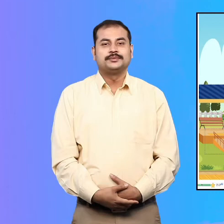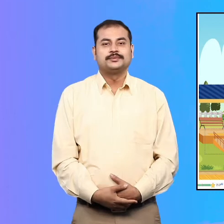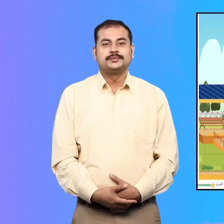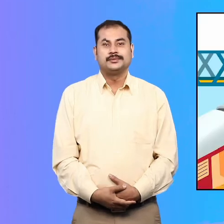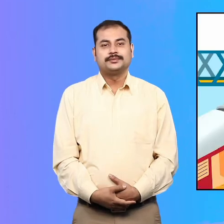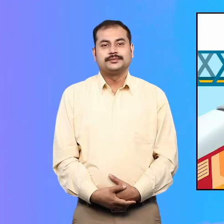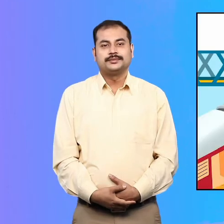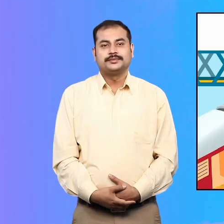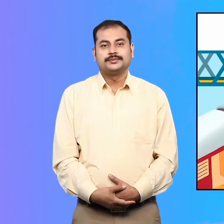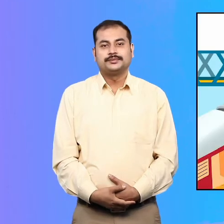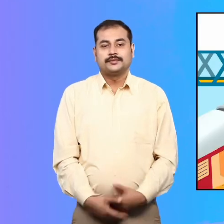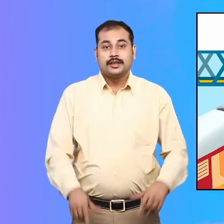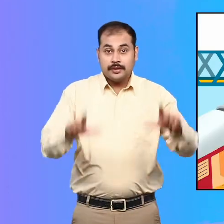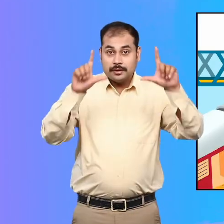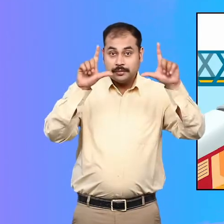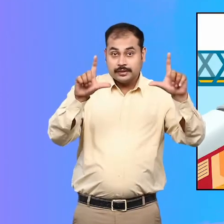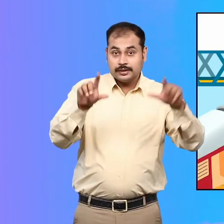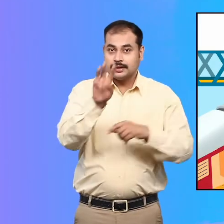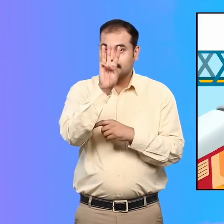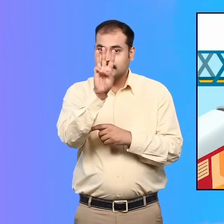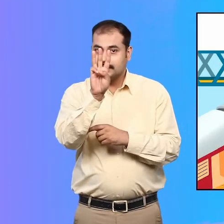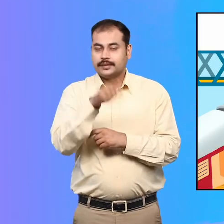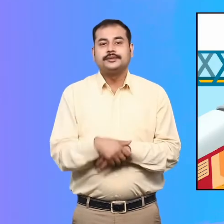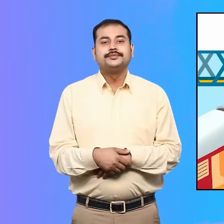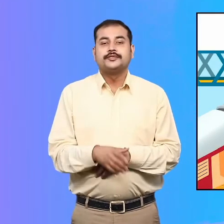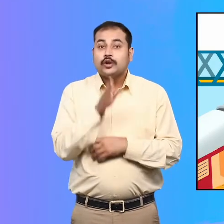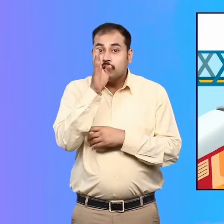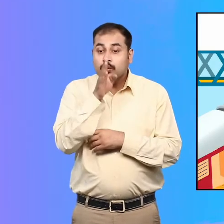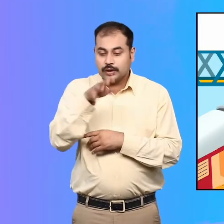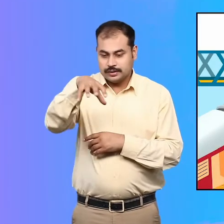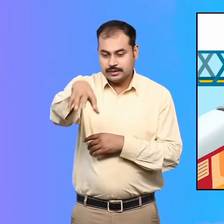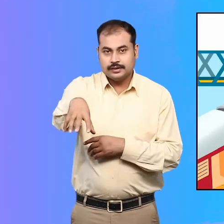कि ऋषि तीन रेलवे प्लेटफॉर्म